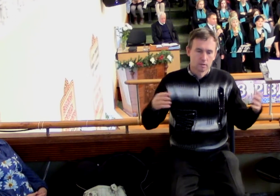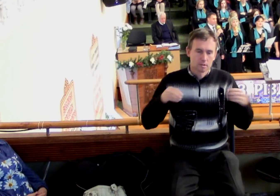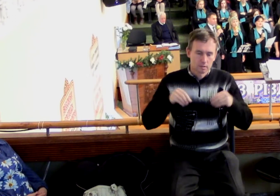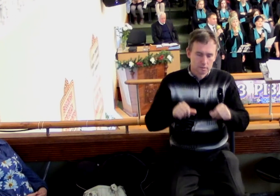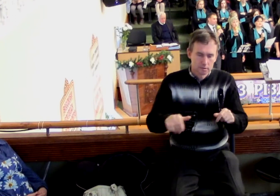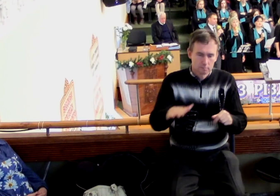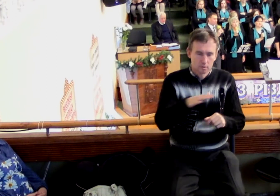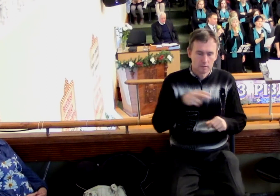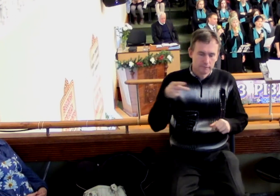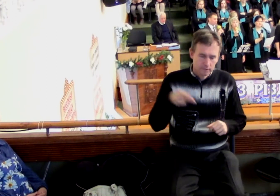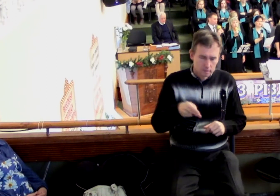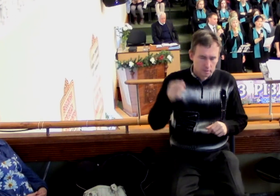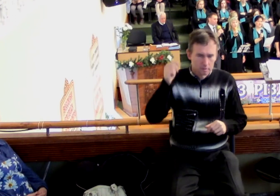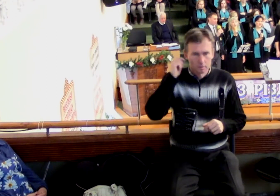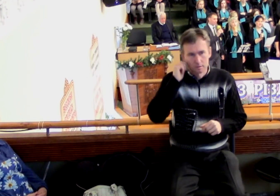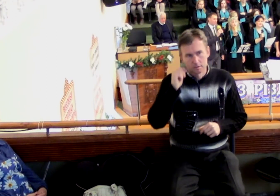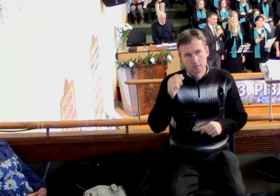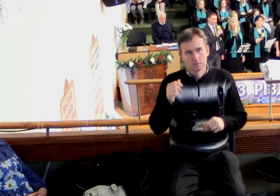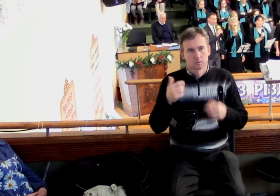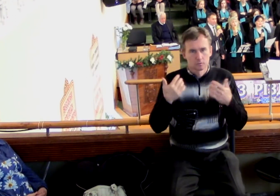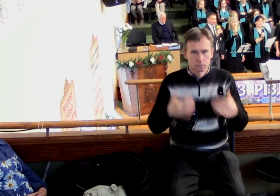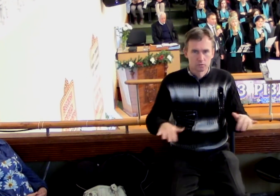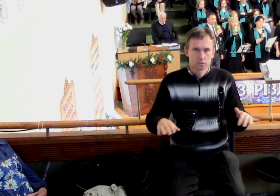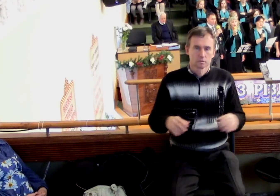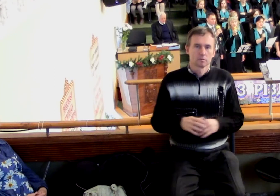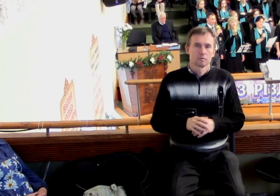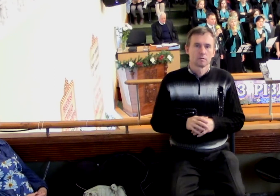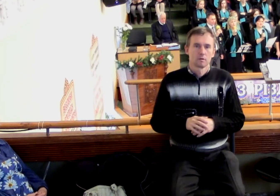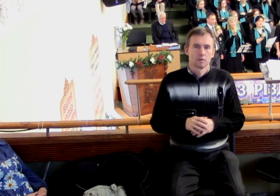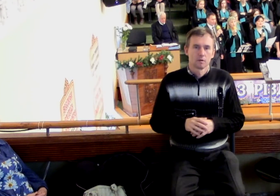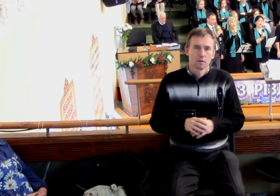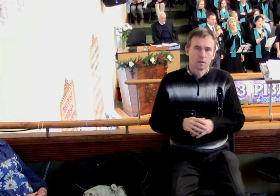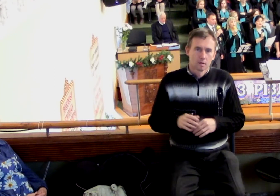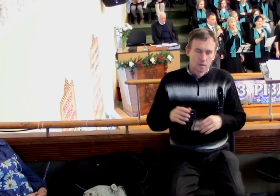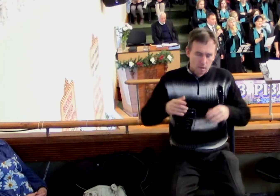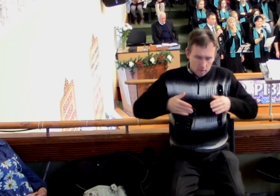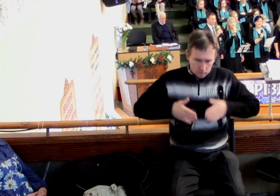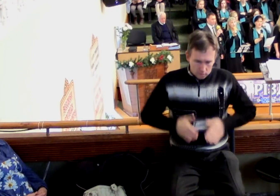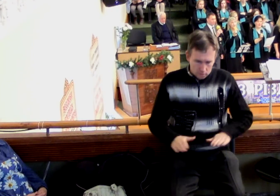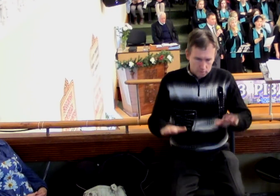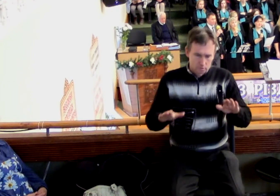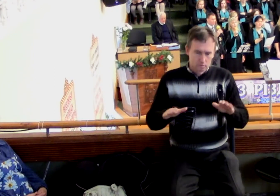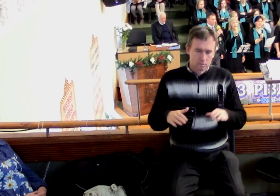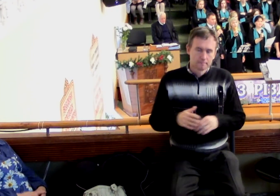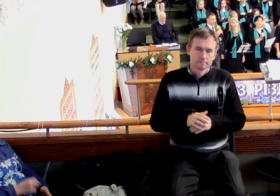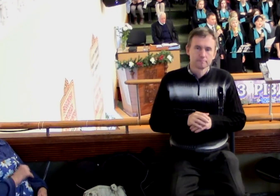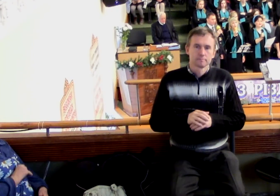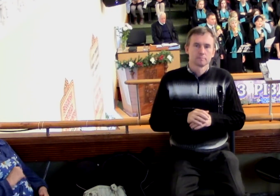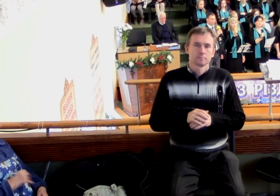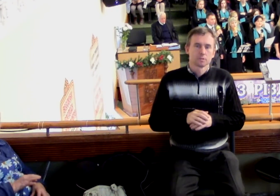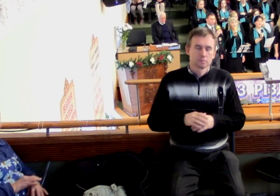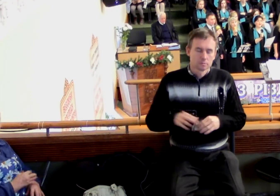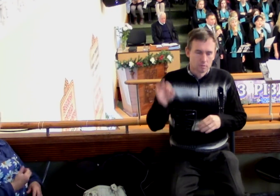земле 2000 уж лет оставляет эта новость след. Мы